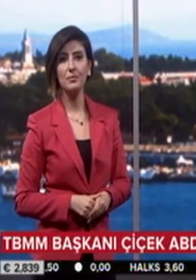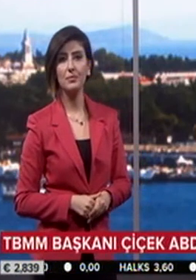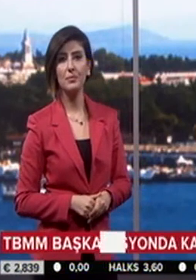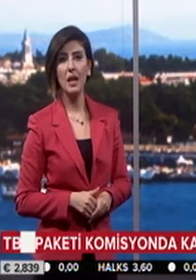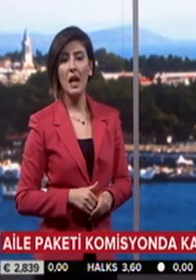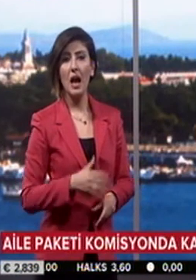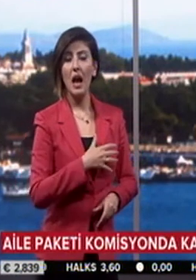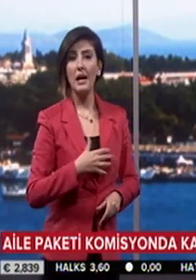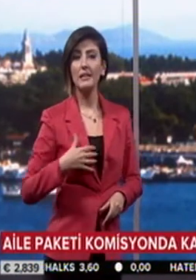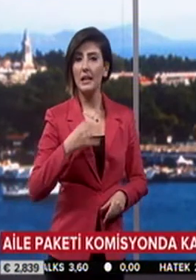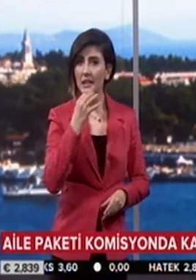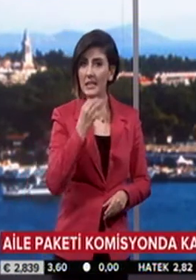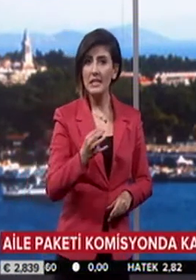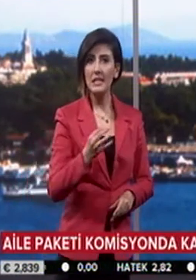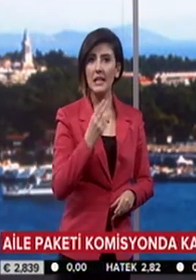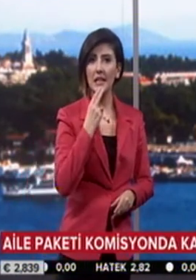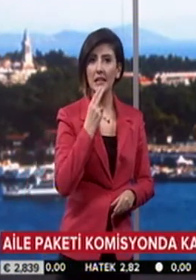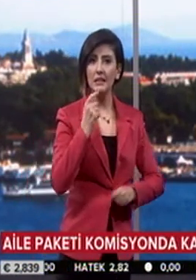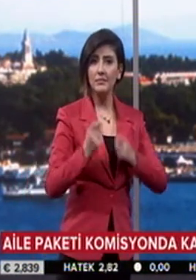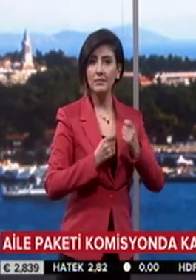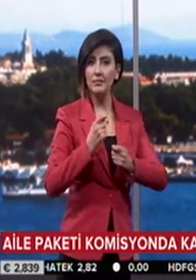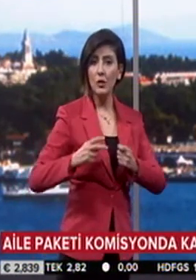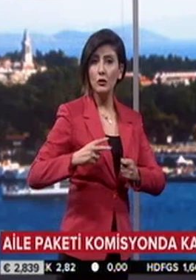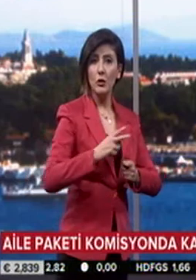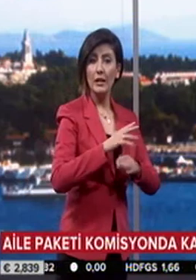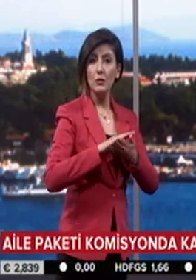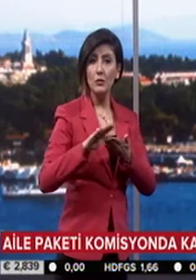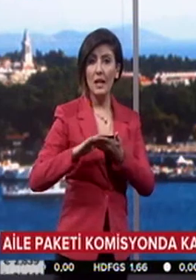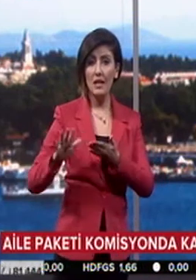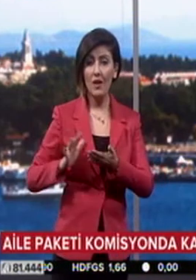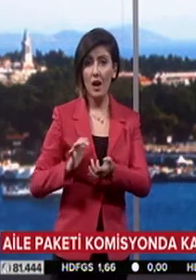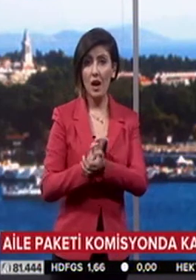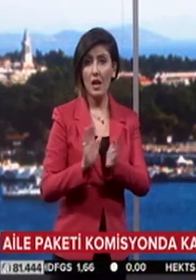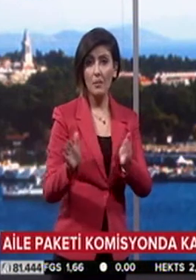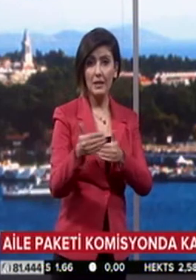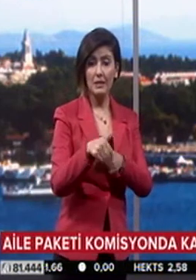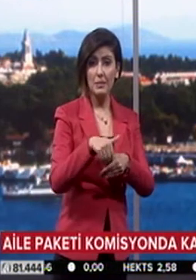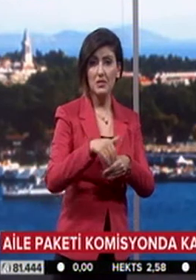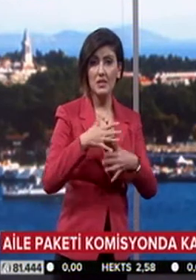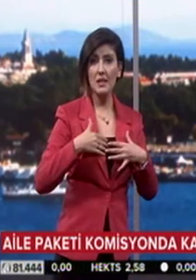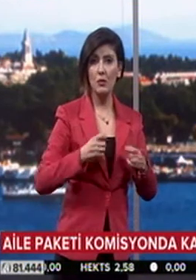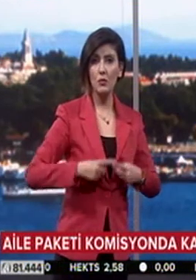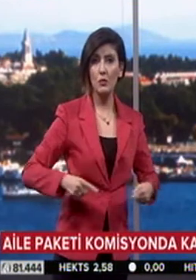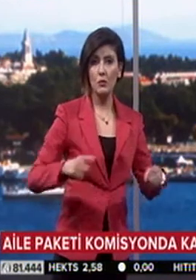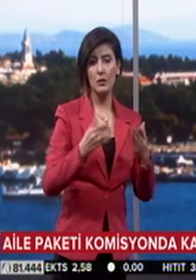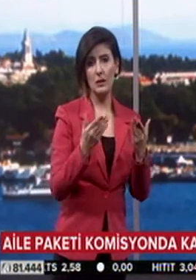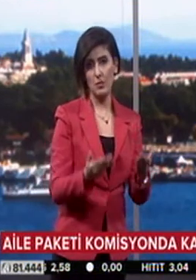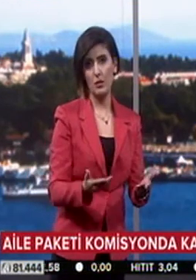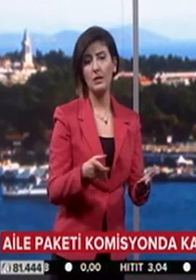Analık izni ve kadın istihdamına yönelik düzenlemeler getiren aile paketi Meclis Sağlık Komisyonu'nda kabul edildi.